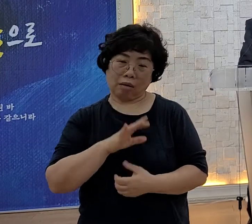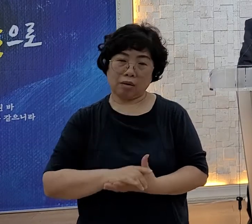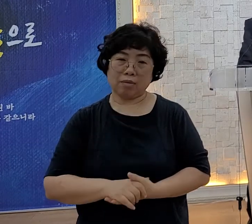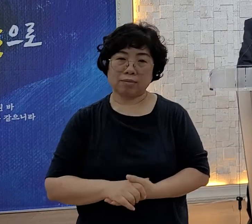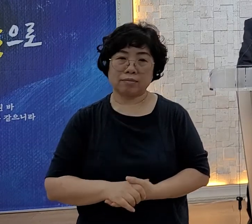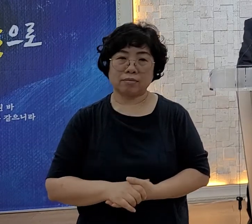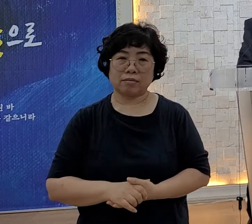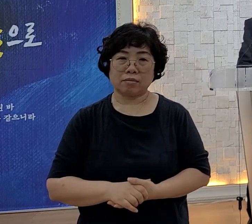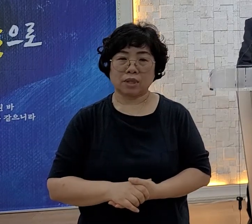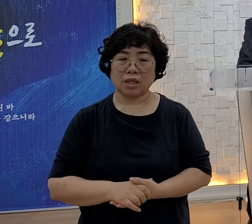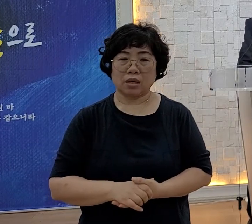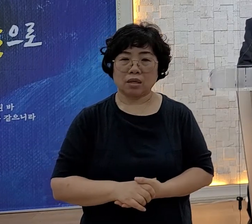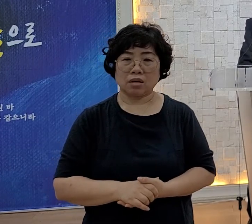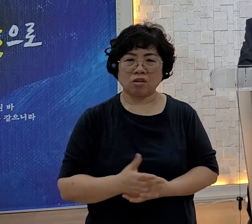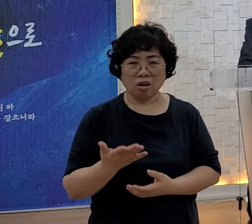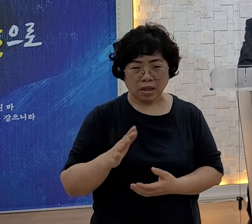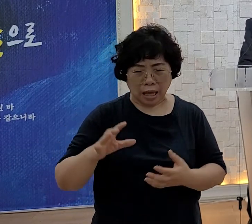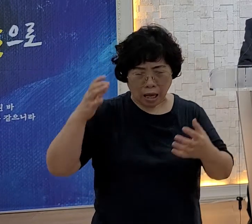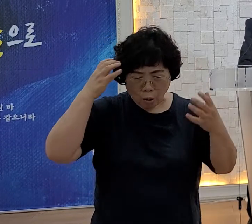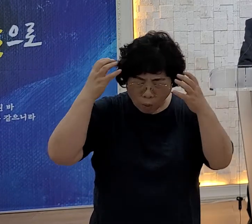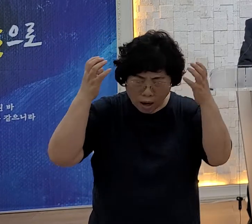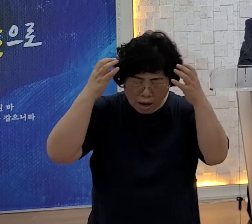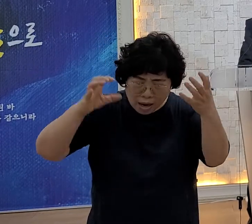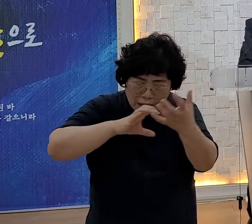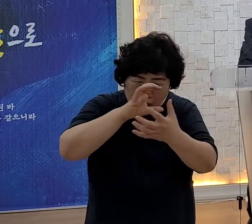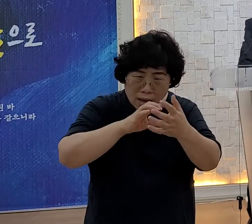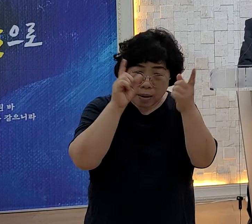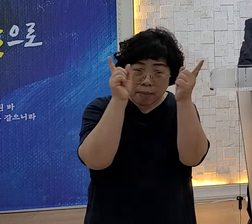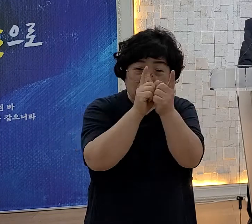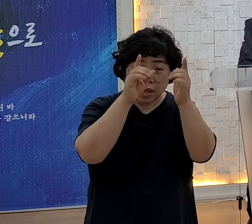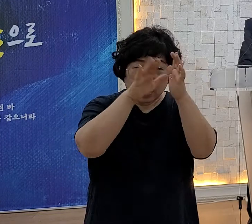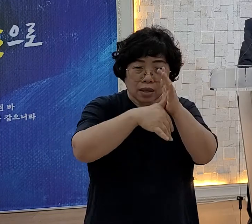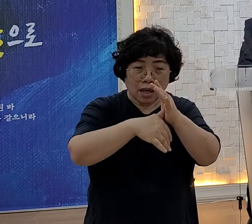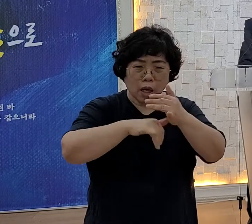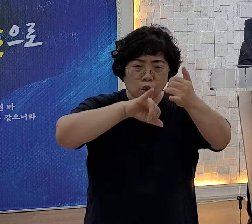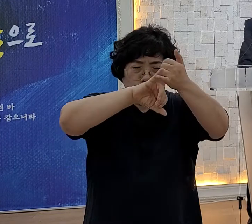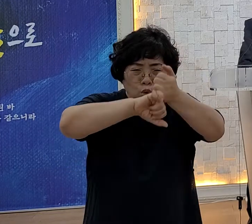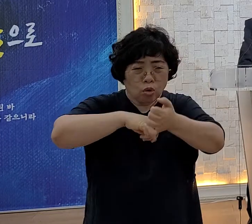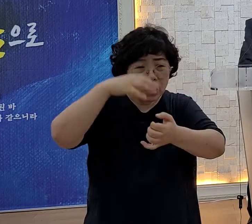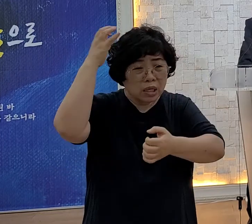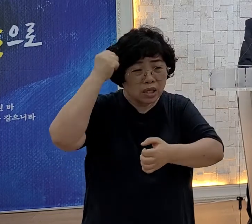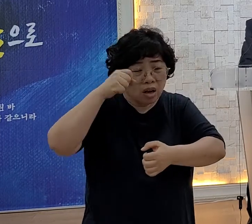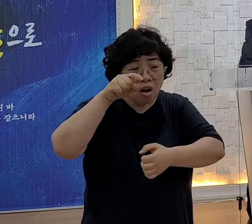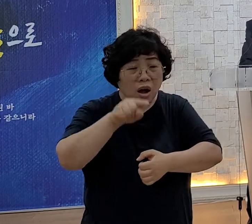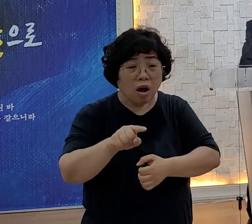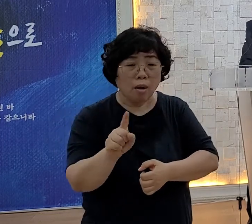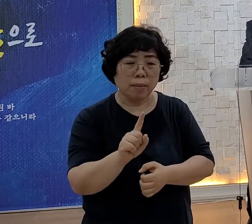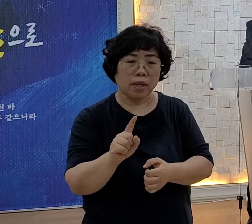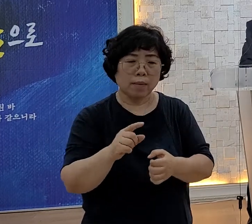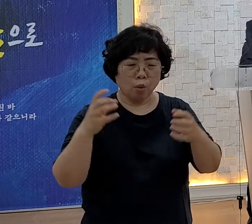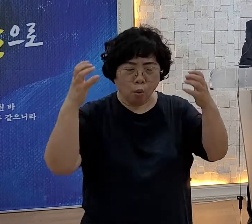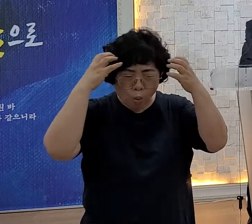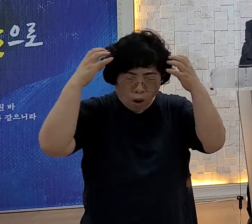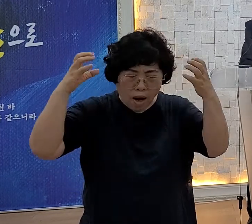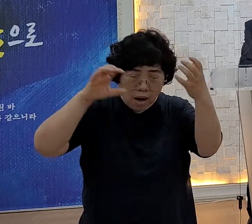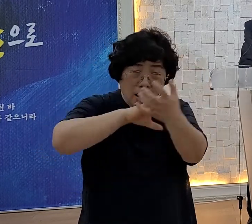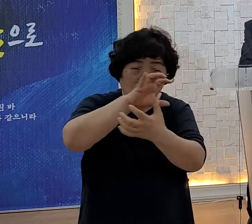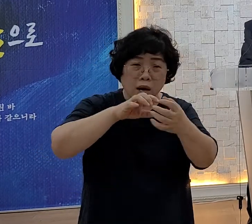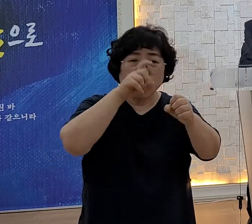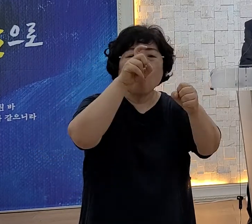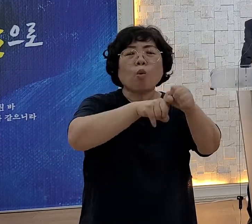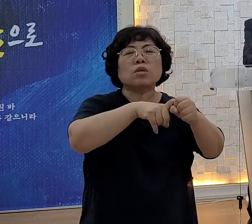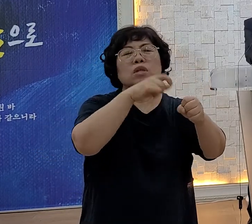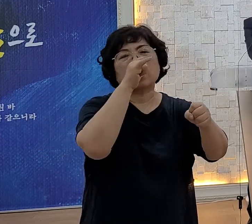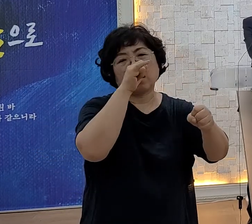환난이 올 때에 우리가 기억해야 될 게 뭐냐면 그 환난의 목적을 이해해야 한다. 아까 1번